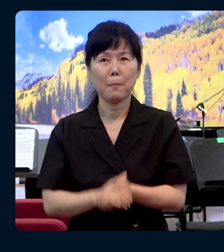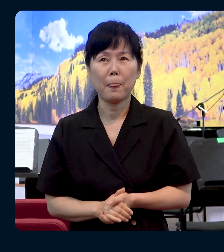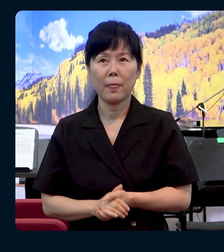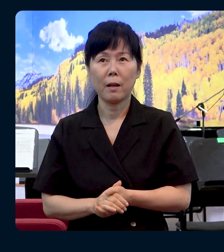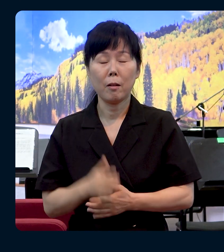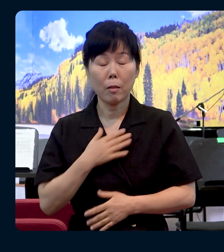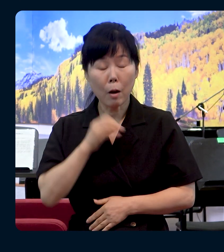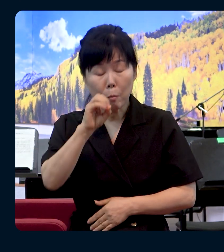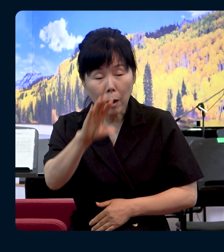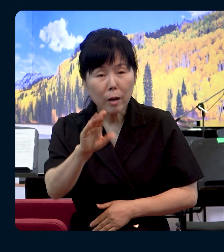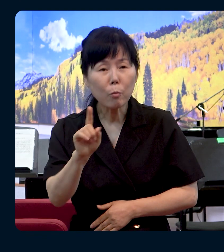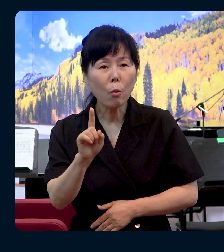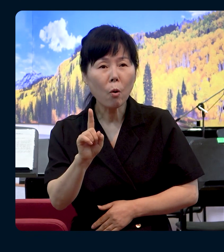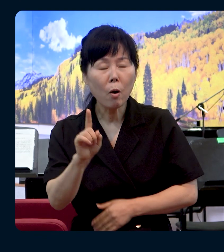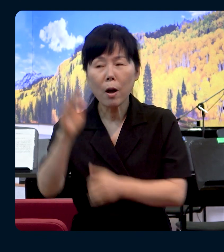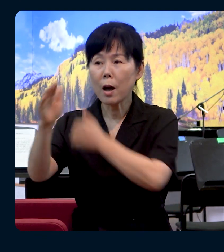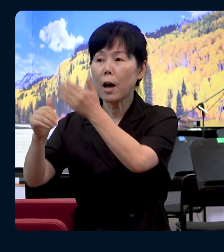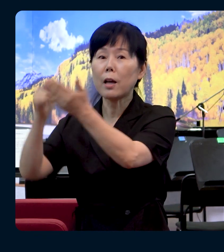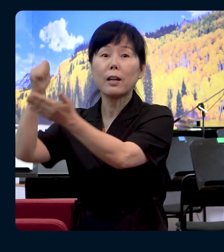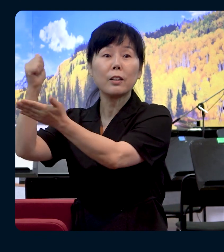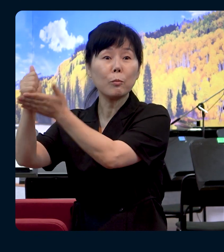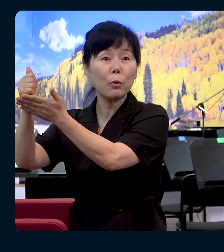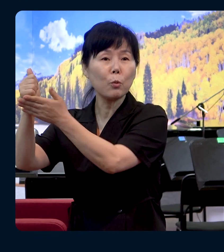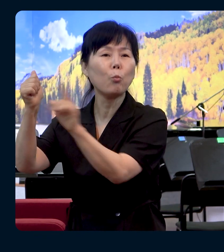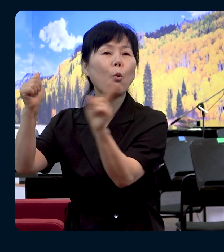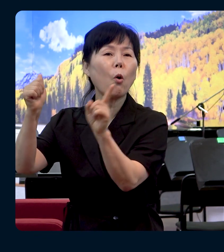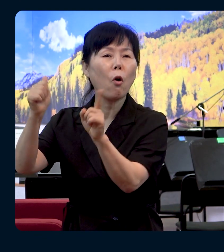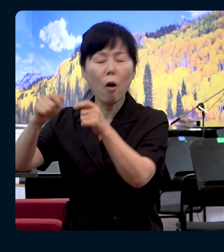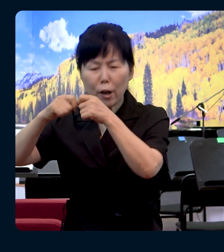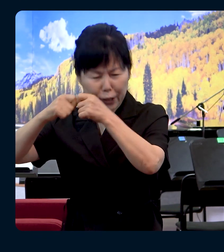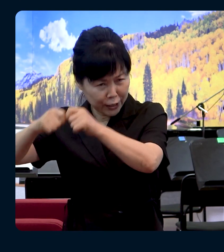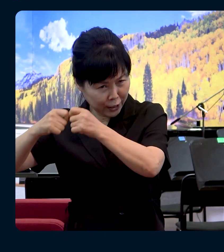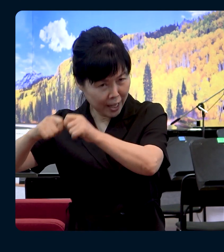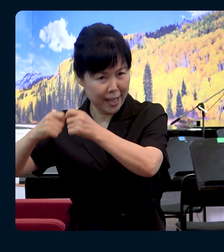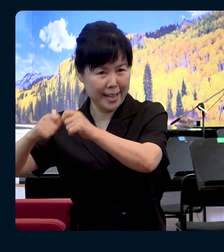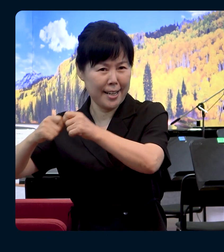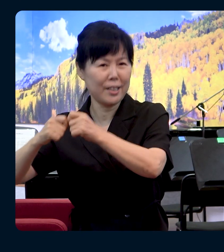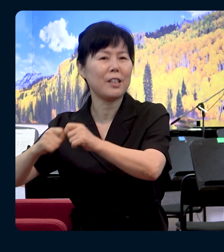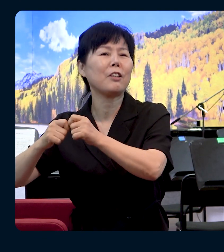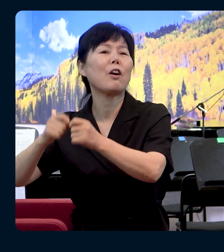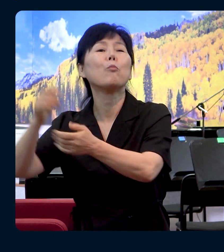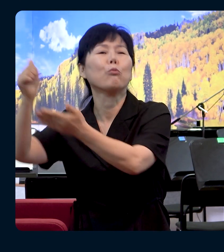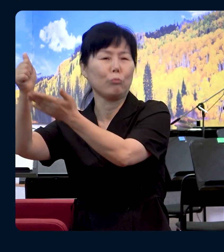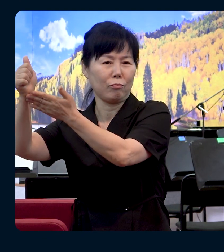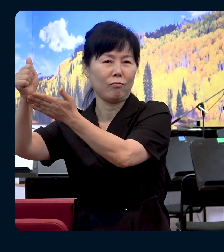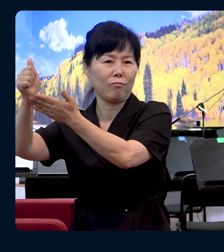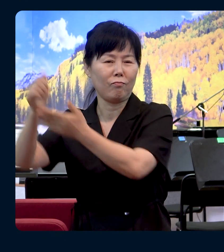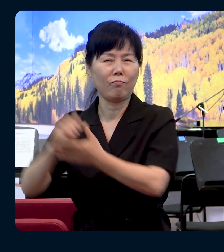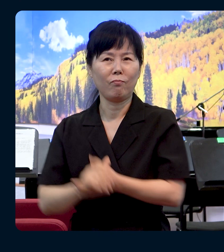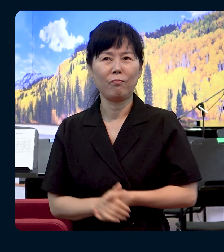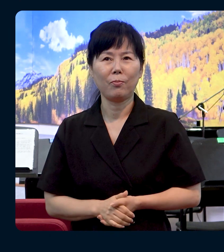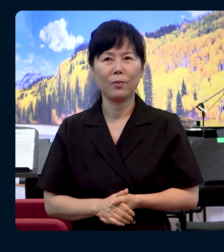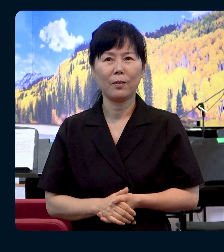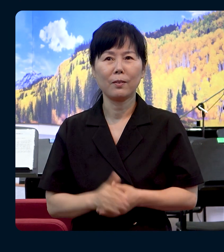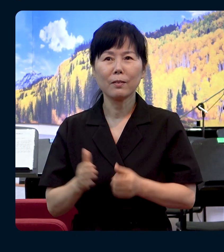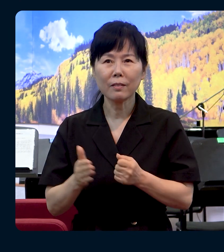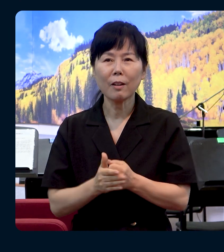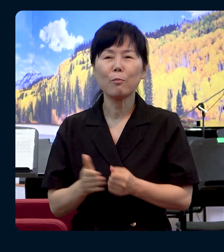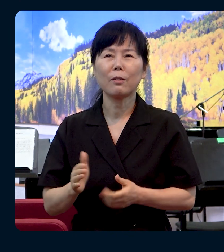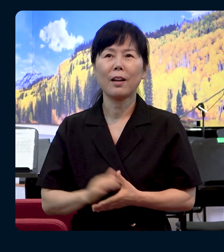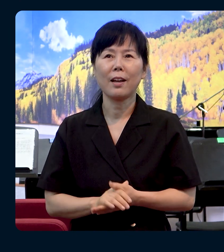제가 말씀드렸죠, 하나님은 디테일에 있다. God is in the details. 그것처럼